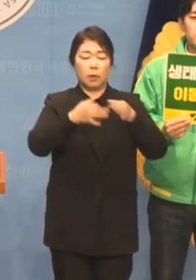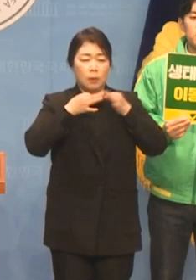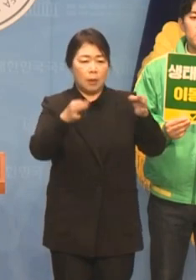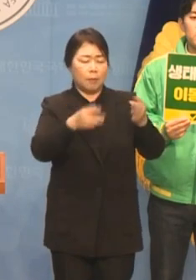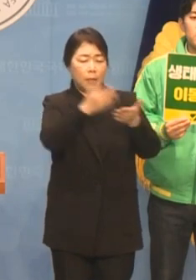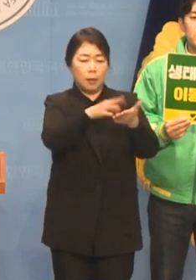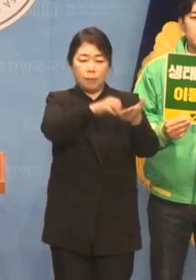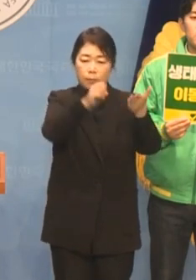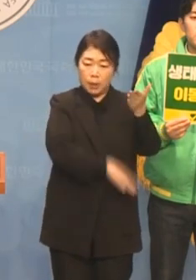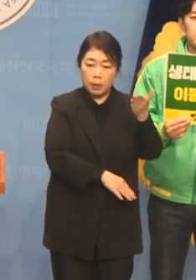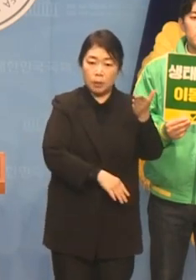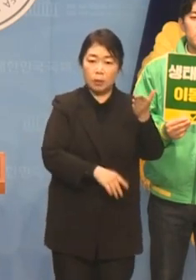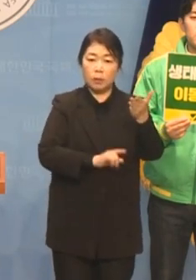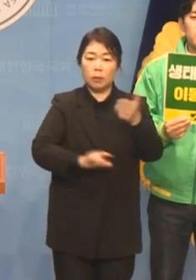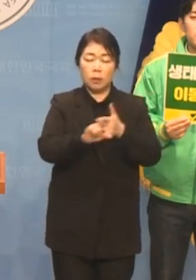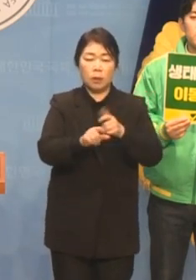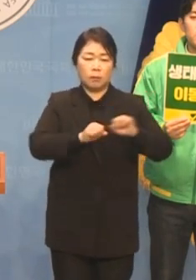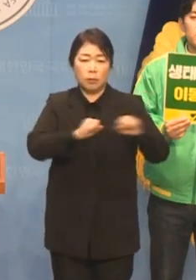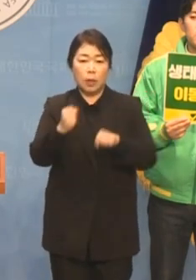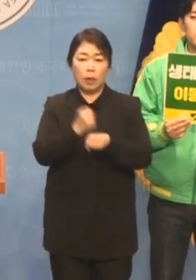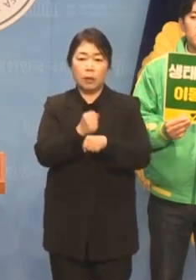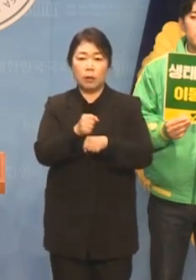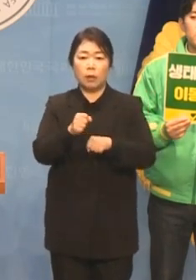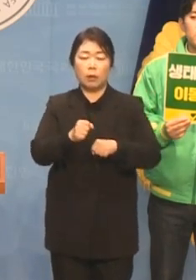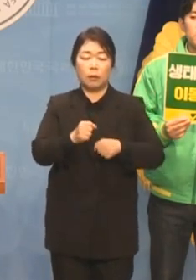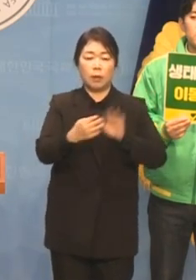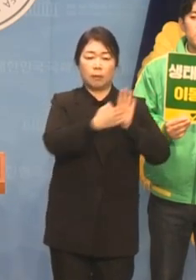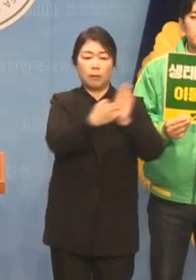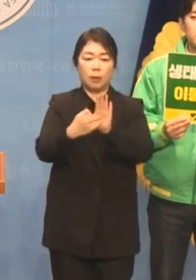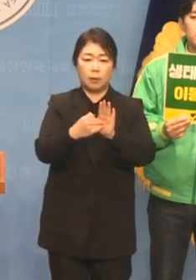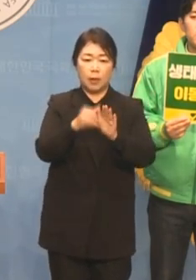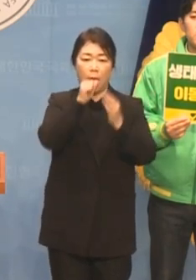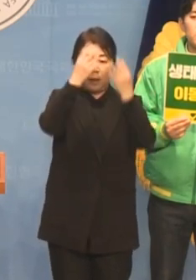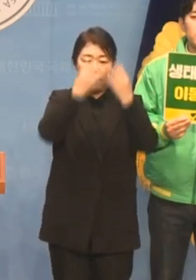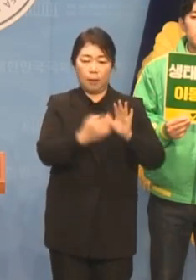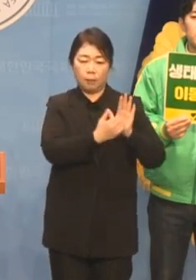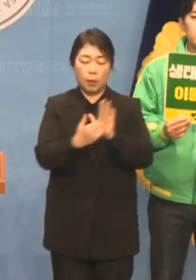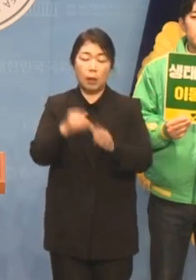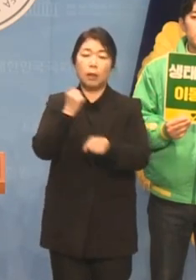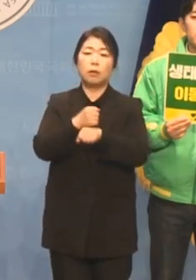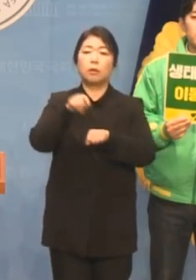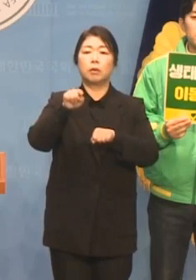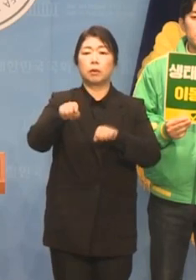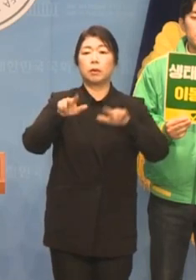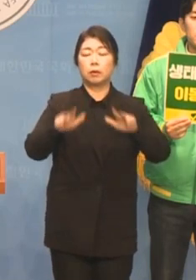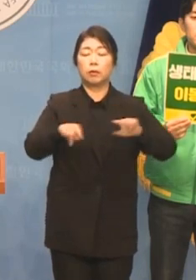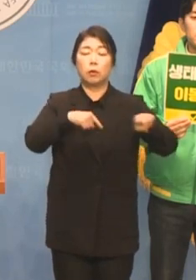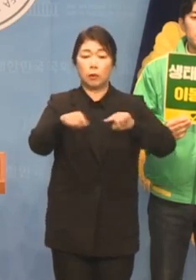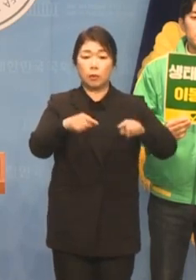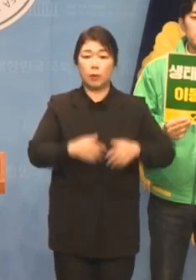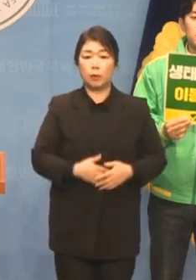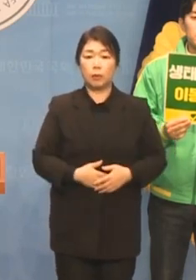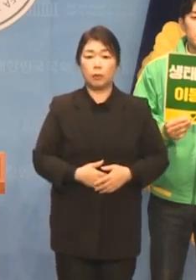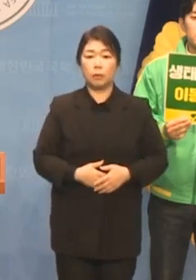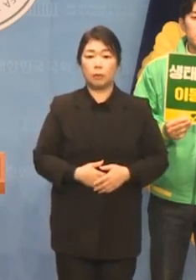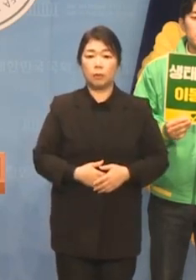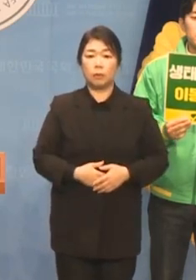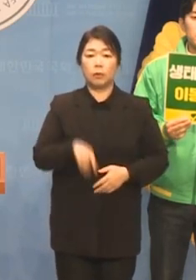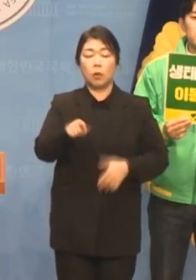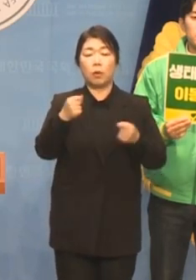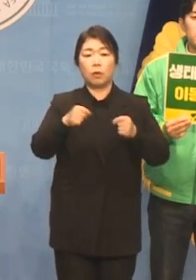삭제하고 나아가는 발 앞에 바리케이트를 치는 것이 지금의 정치인 것입니다 누가 이런